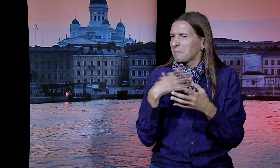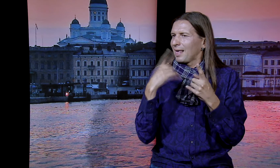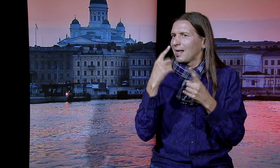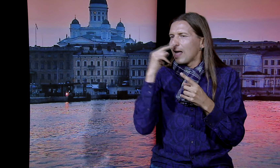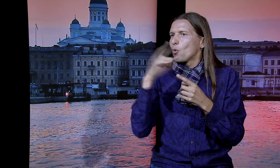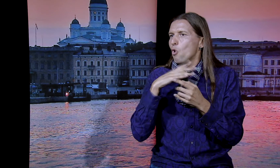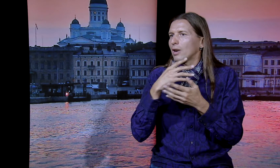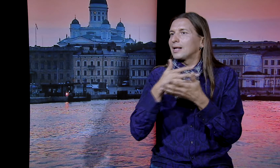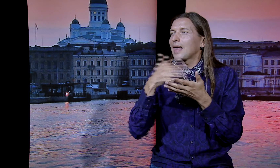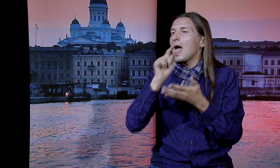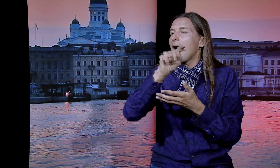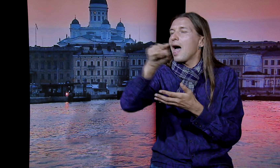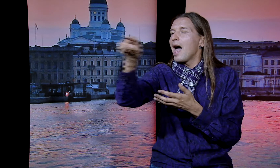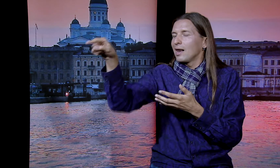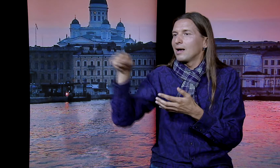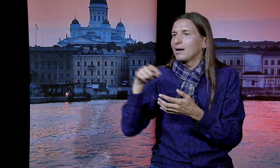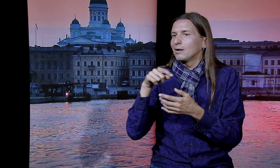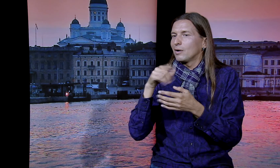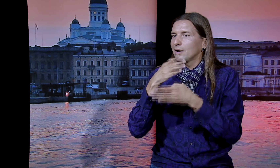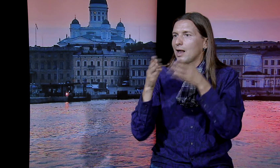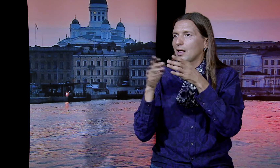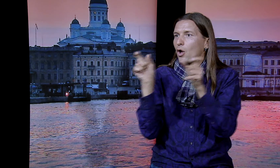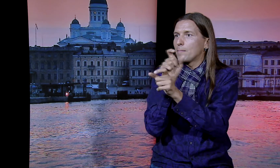yhtäläisyyksiä sekä eroavaisuuksia.